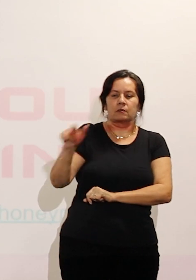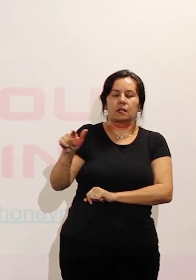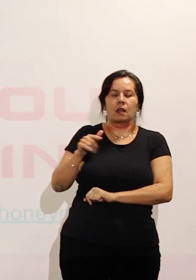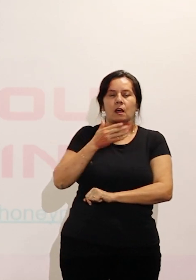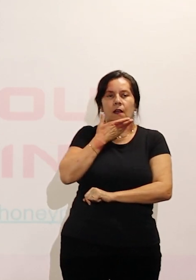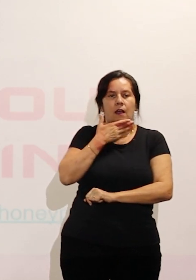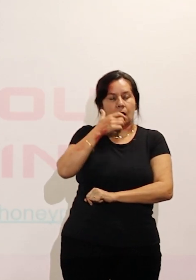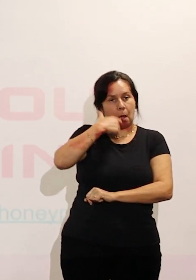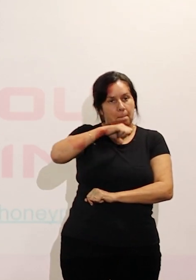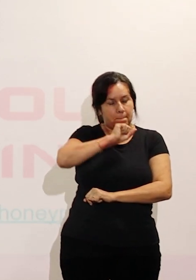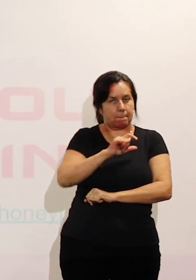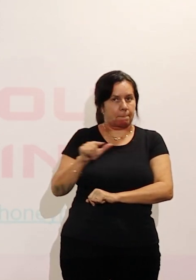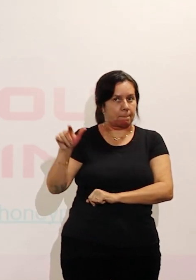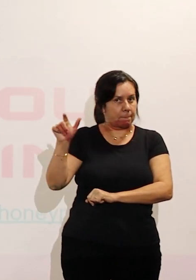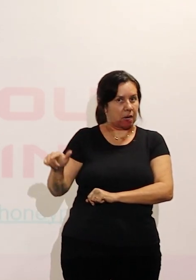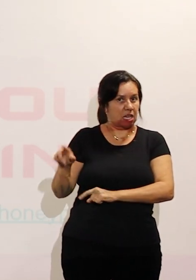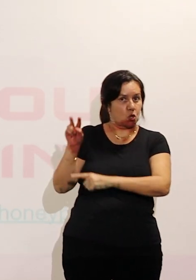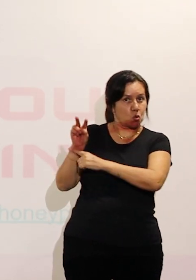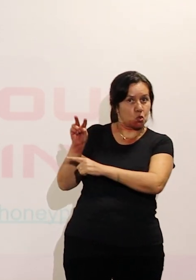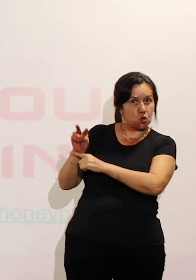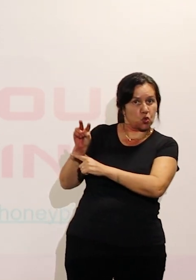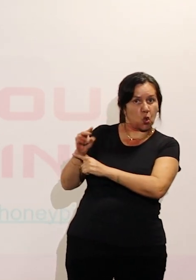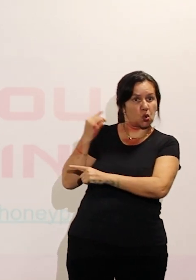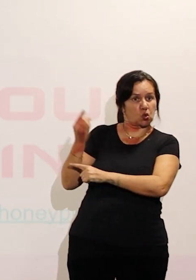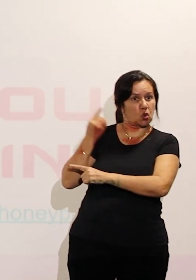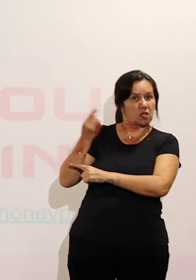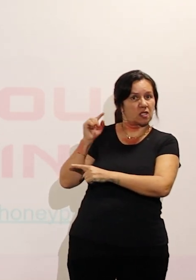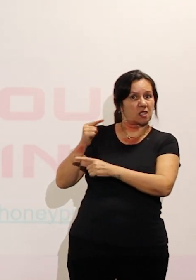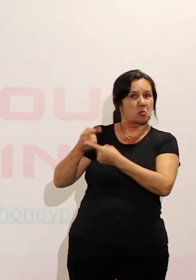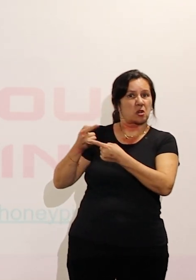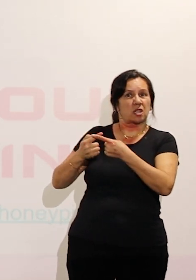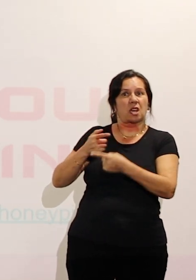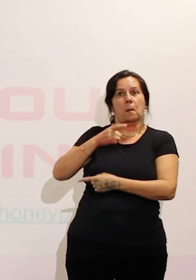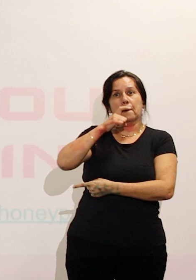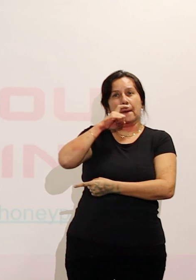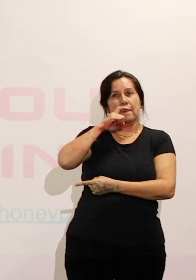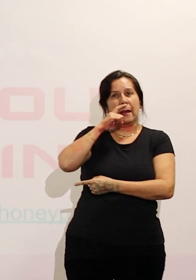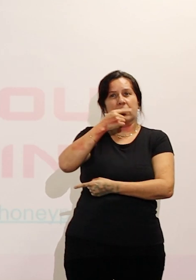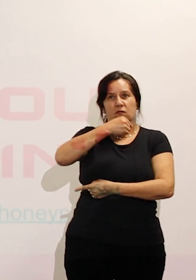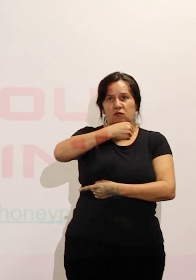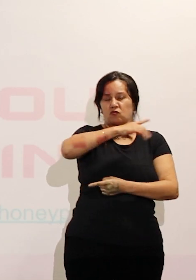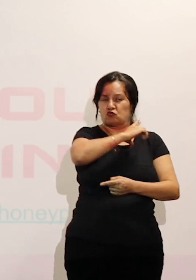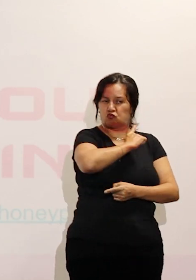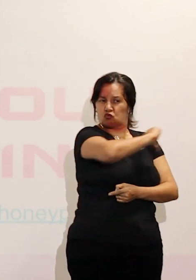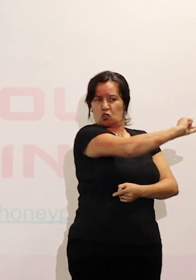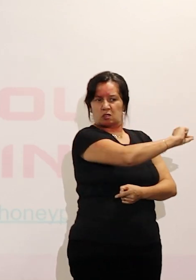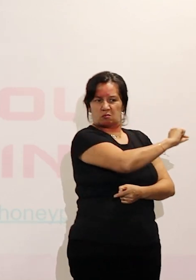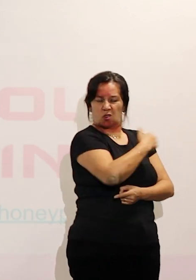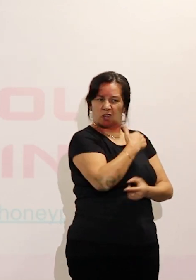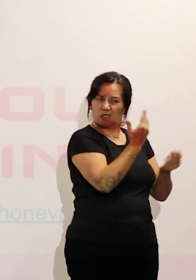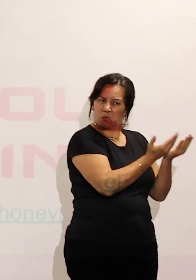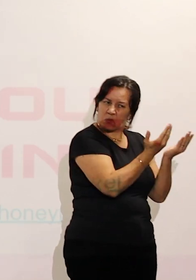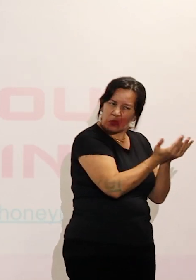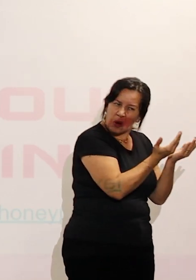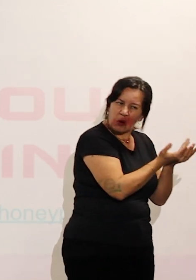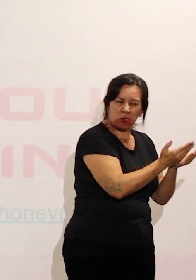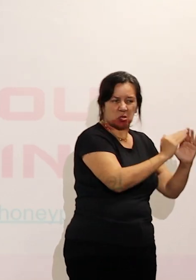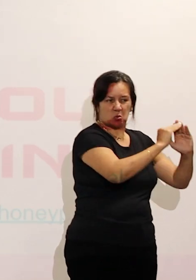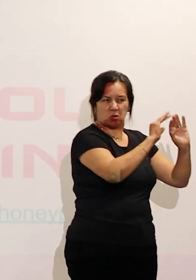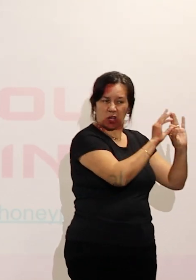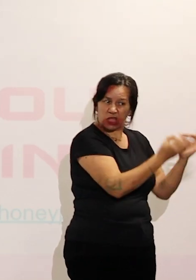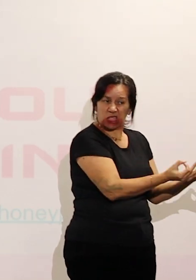dele cuidou dele sozinho, porque o pai dele foi embora, eles viviam pobre, num lugar